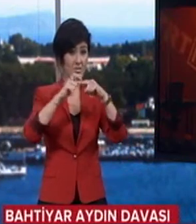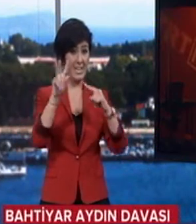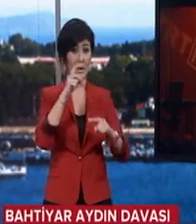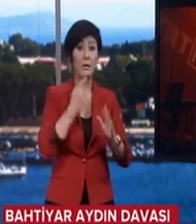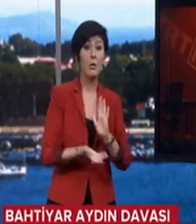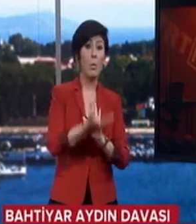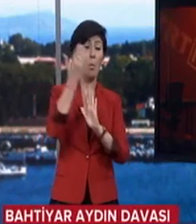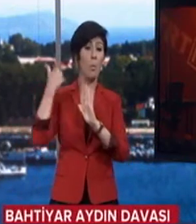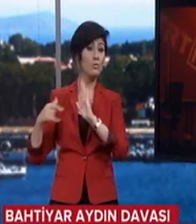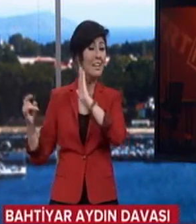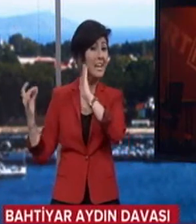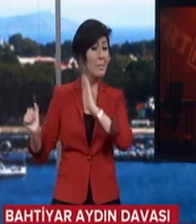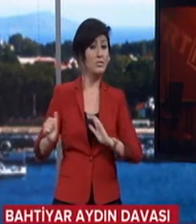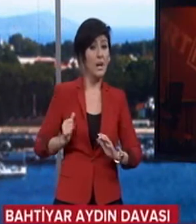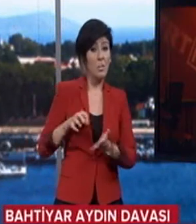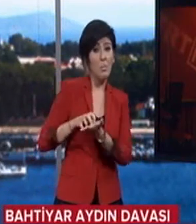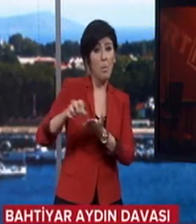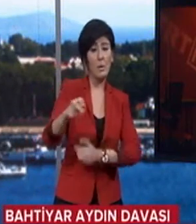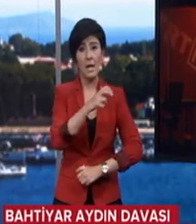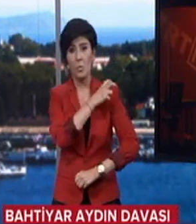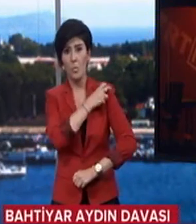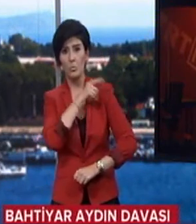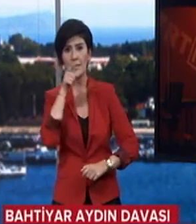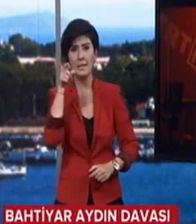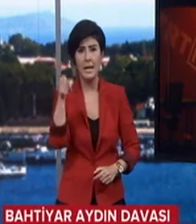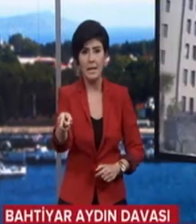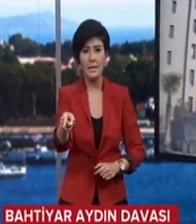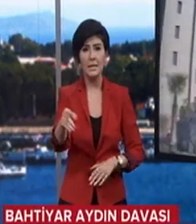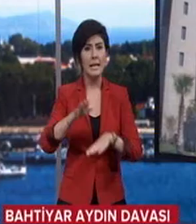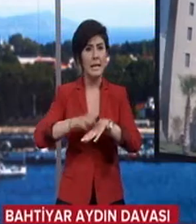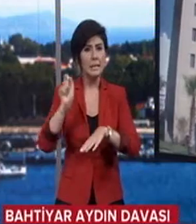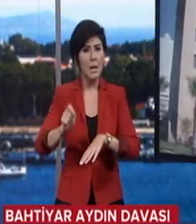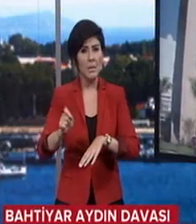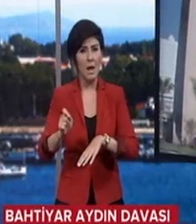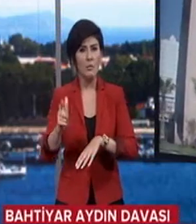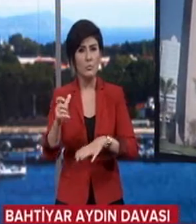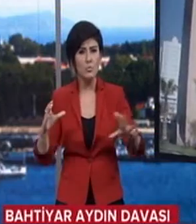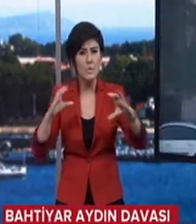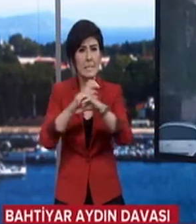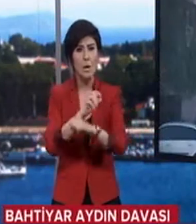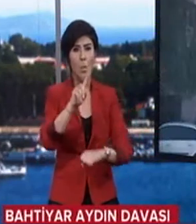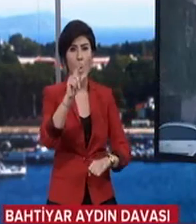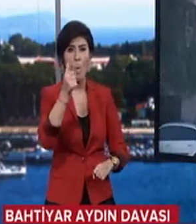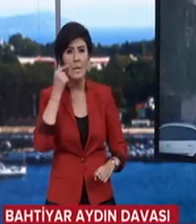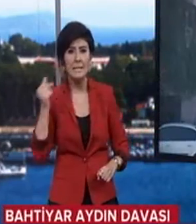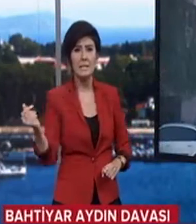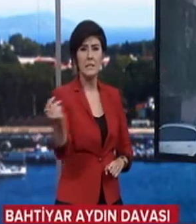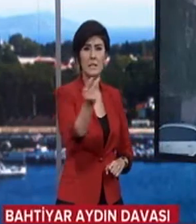Lice'de 20 yıl önce Diyarbakır Jandarma Bölge Komutanı Tuğgeneral Bahtiyar Aydın'a düzenlenen suikast ve